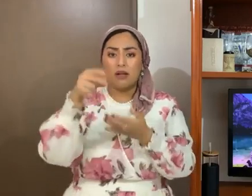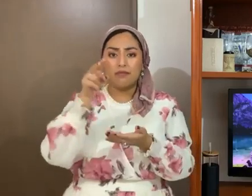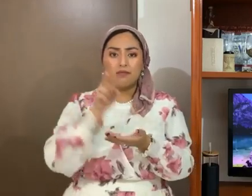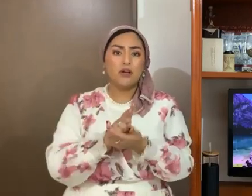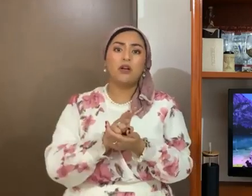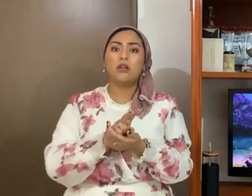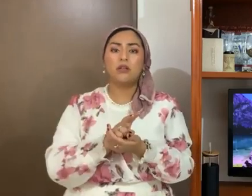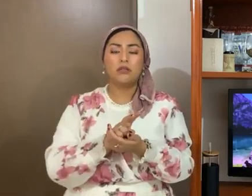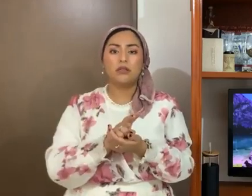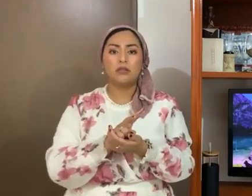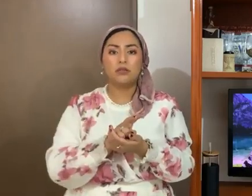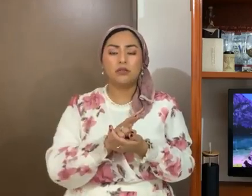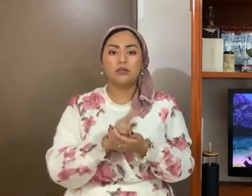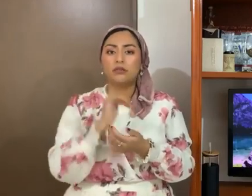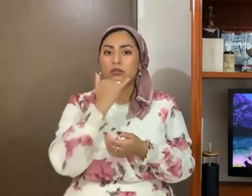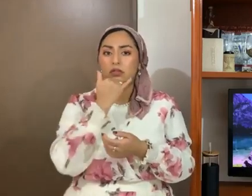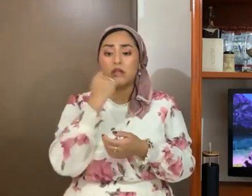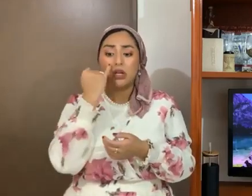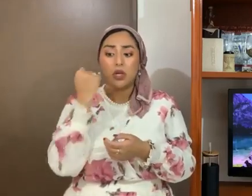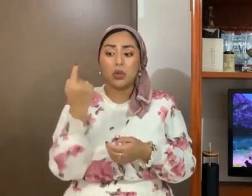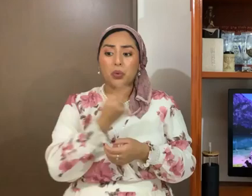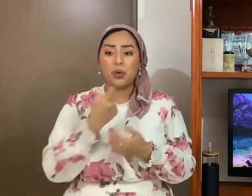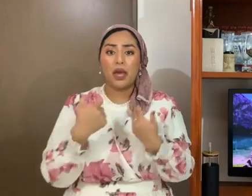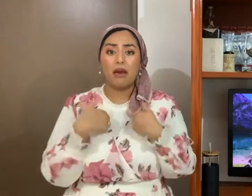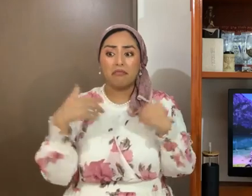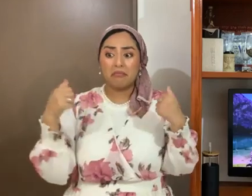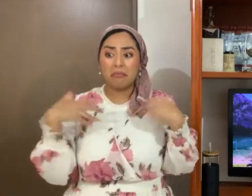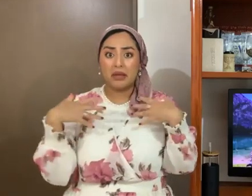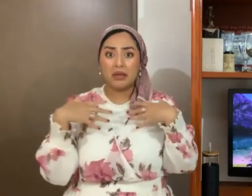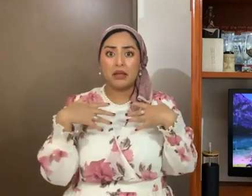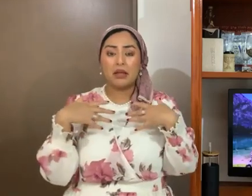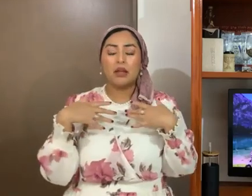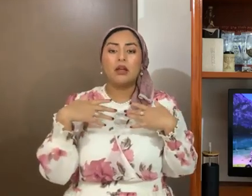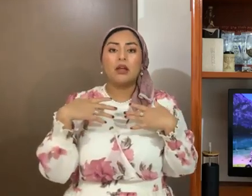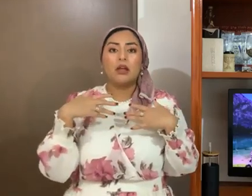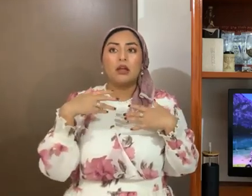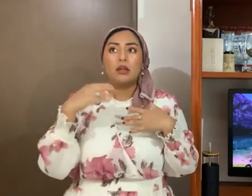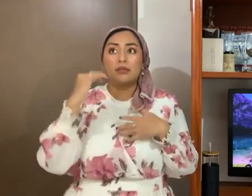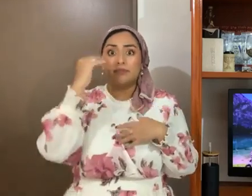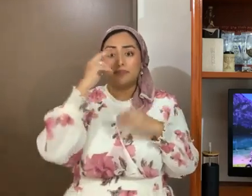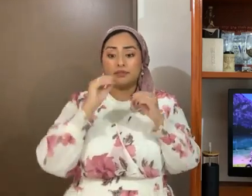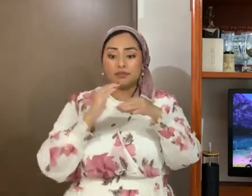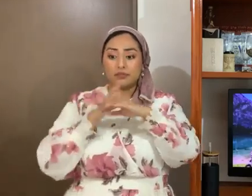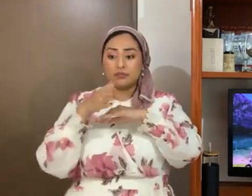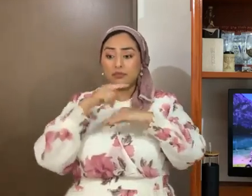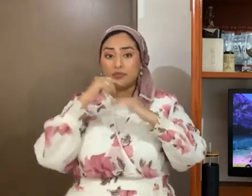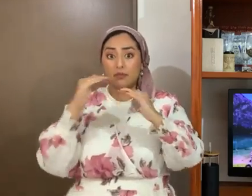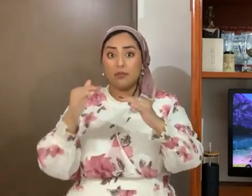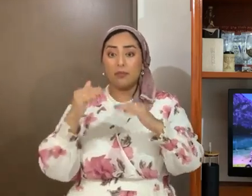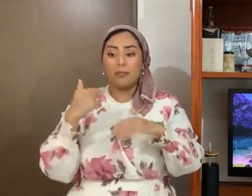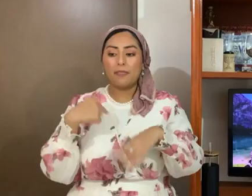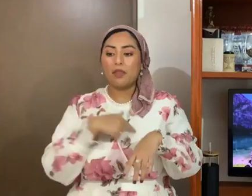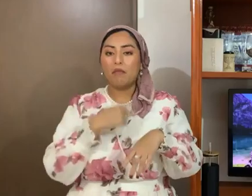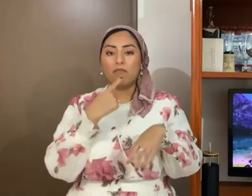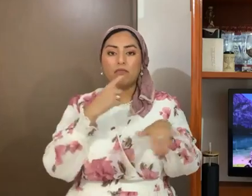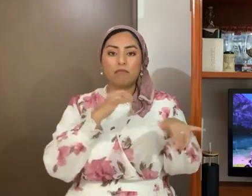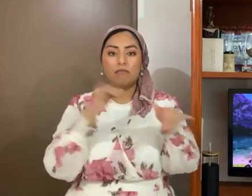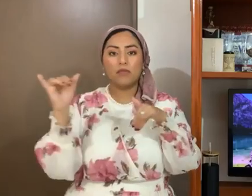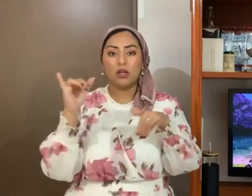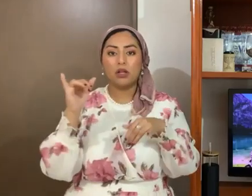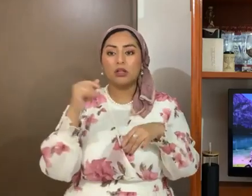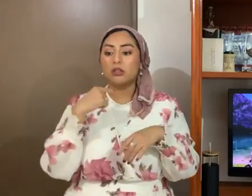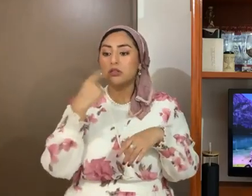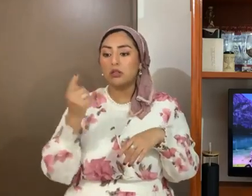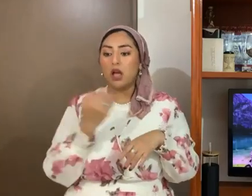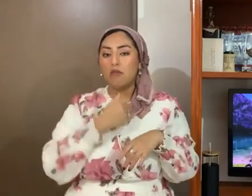error de nuestros padres. Si nosotros tenemos miedo a que el Eterno nos pase por un desierto, entonces estaríamos diciendo lo mismo que le dijeron